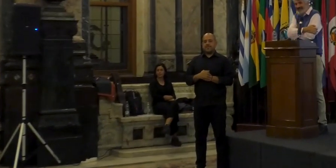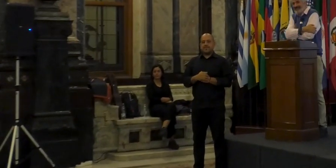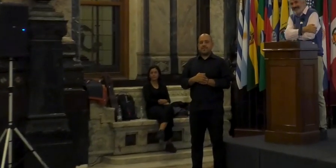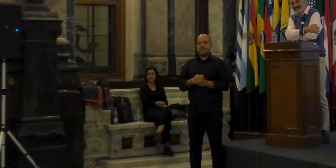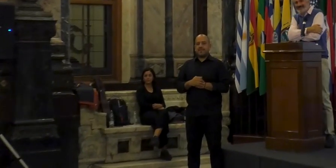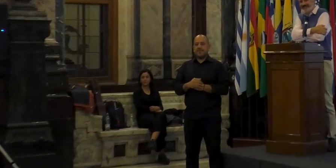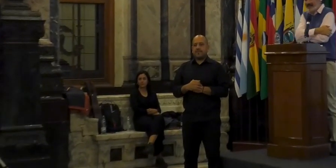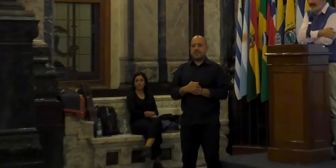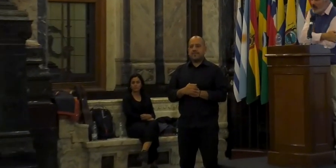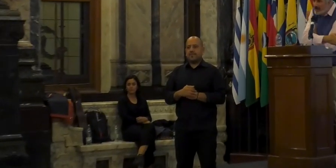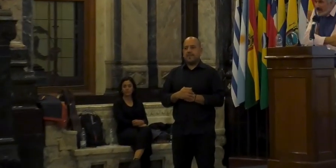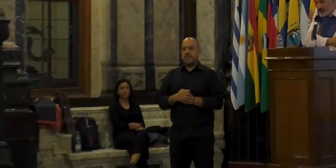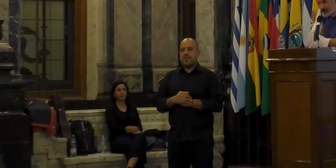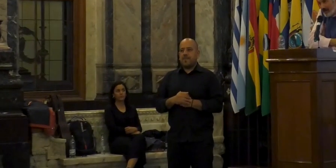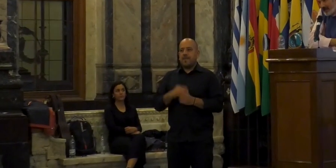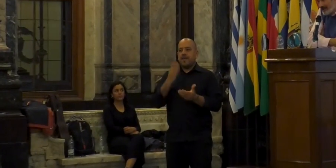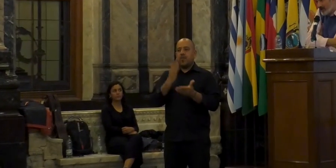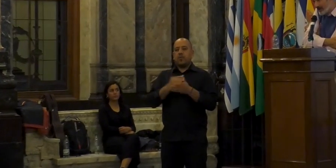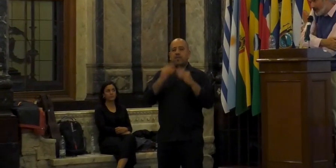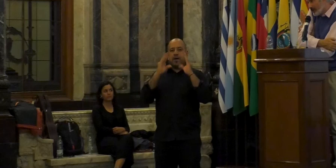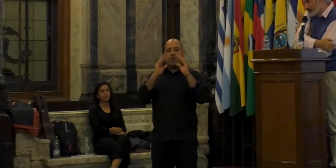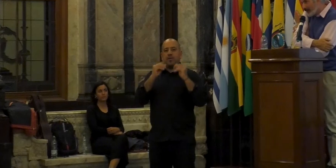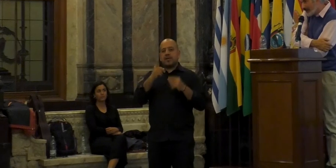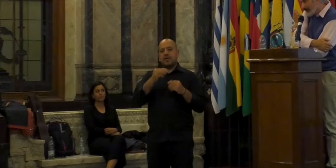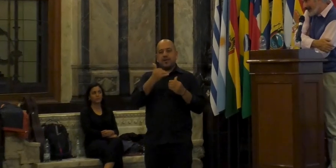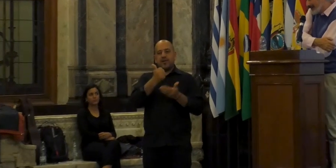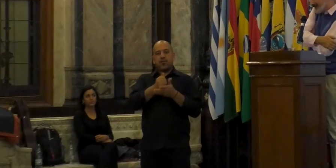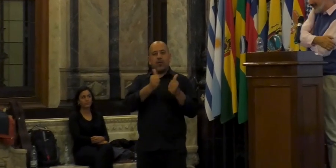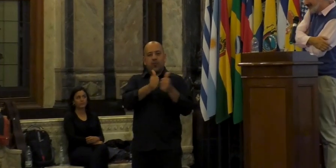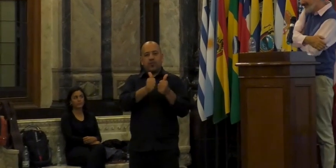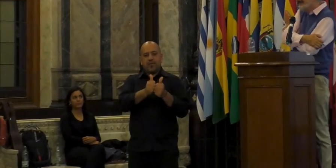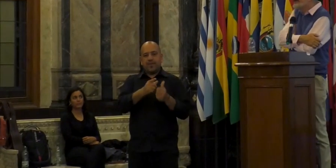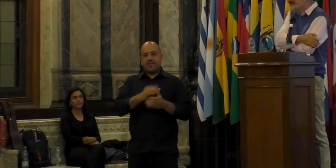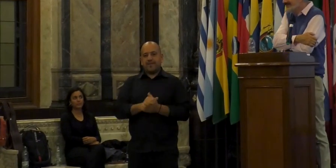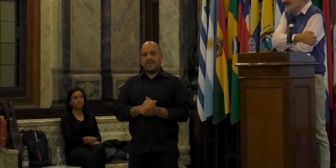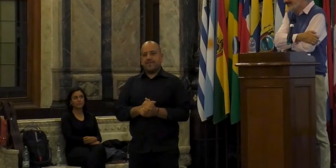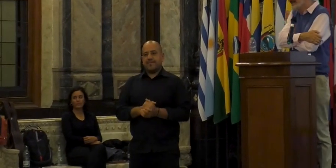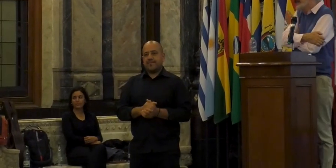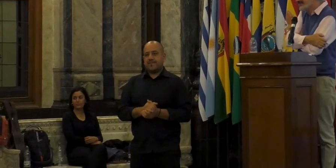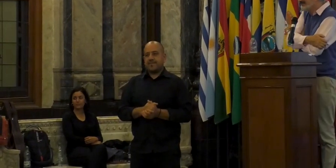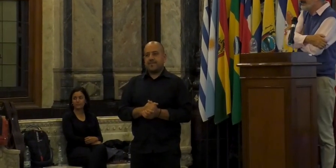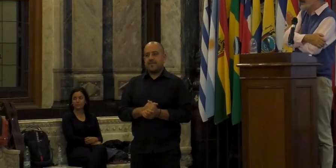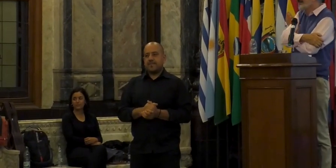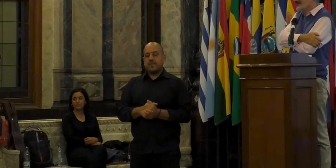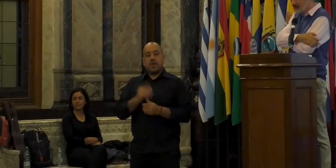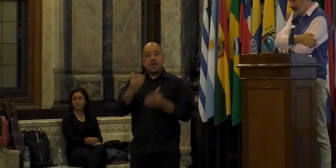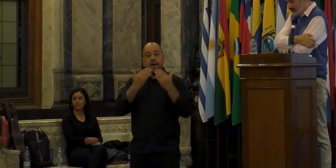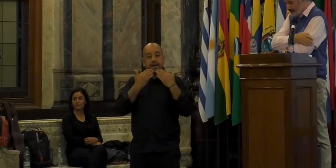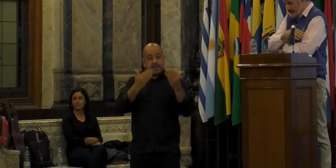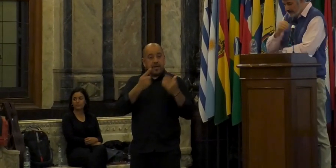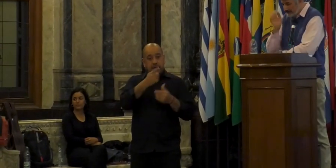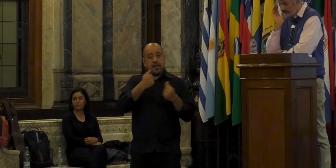Exactamente. Es la última noche que pasé contigo, no es por casualidad. Bueno, agradecerle en primer lugar